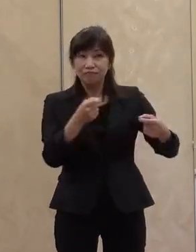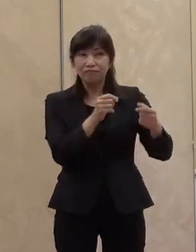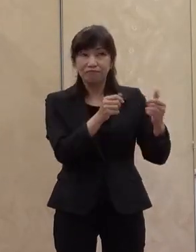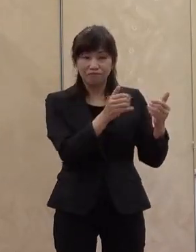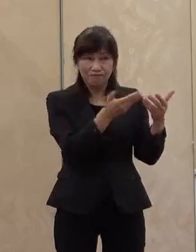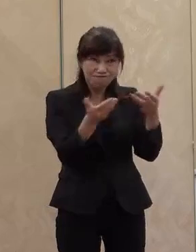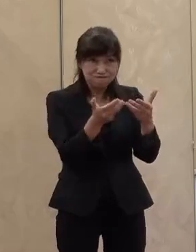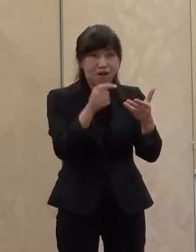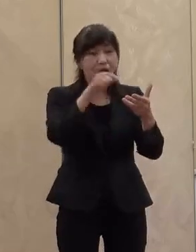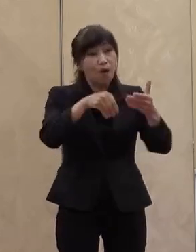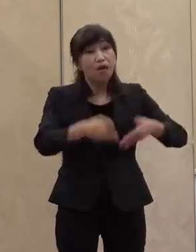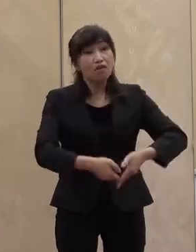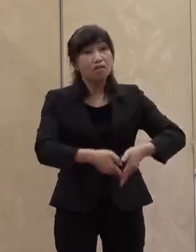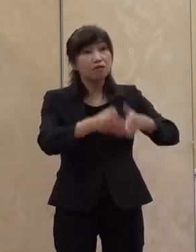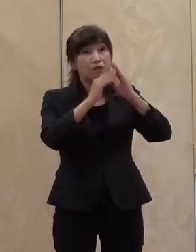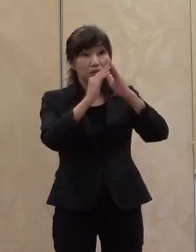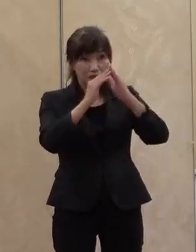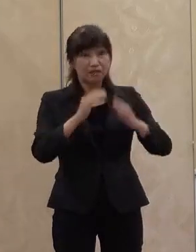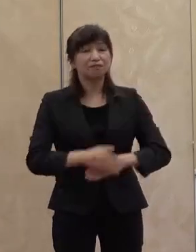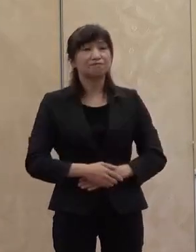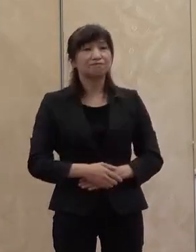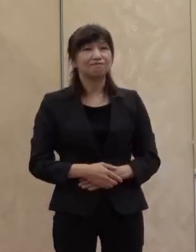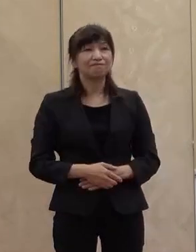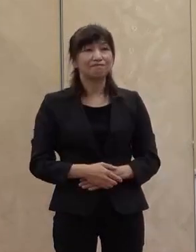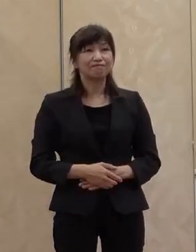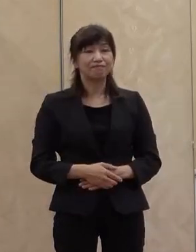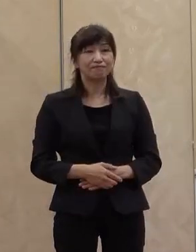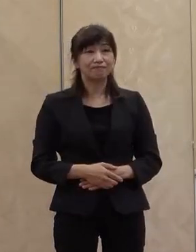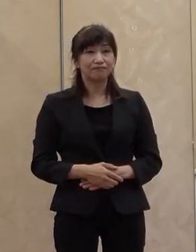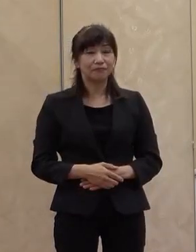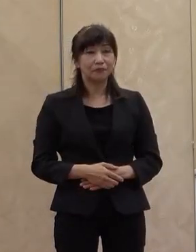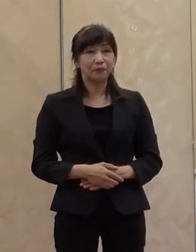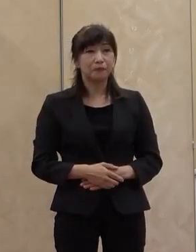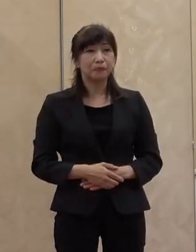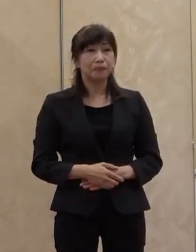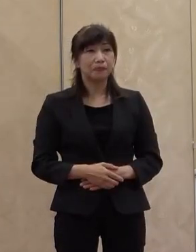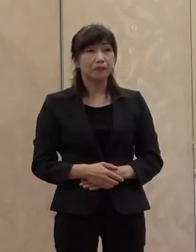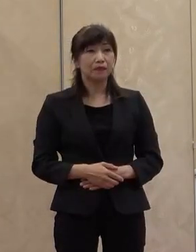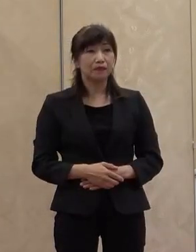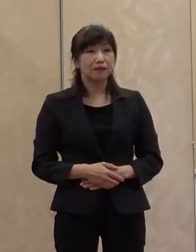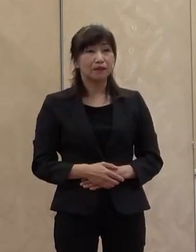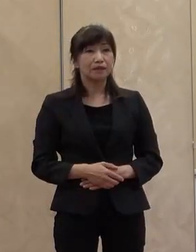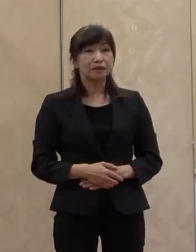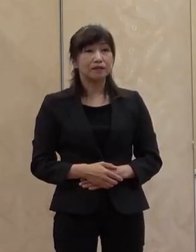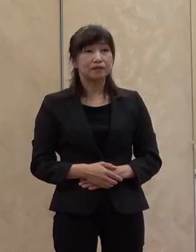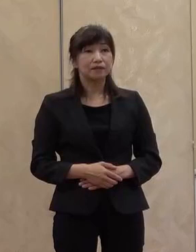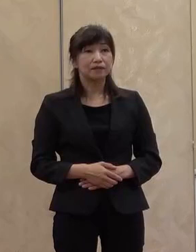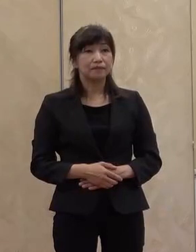ここにある通りですね、まあ、それぞれ、